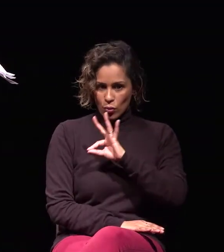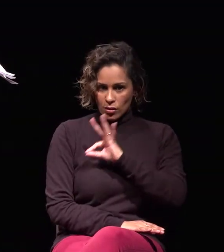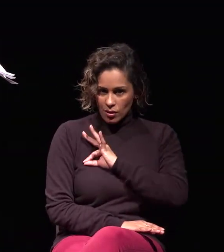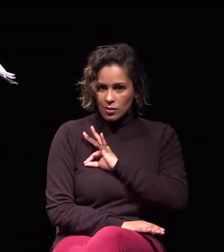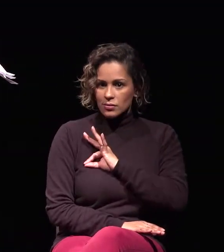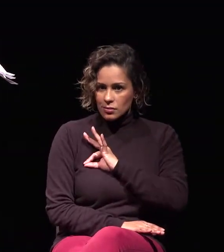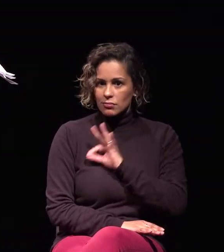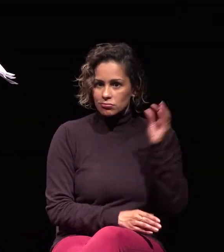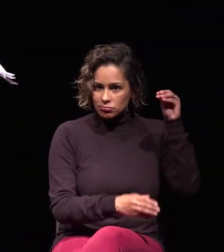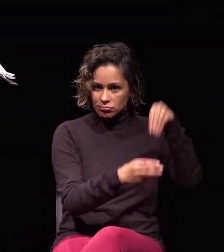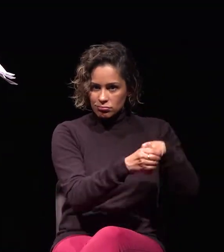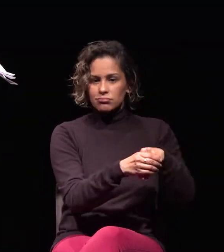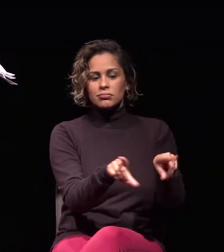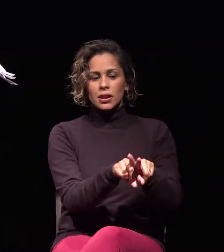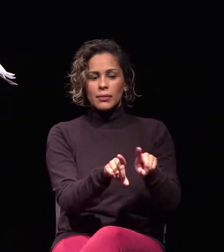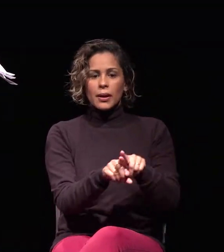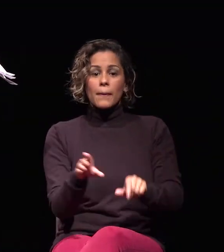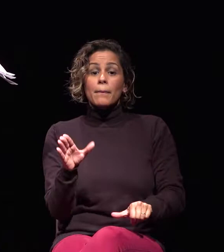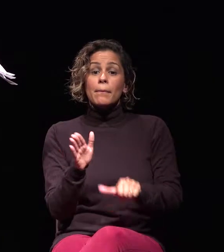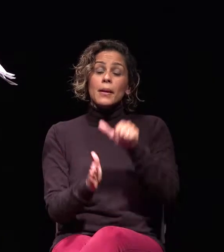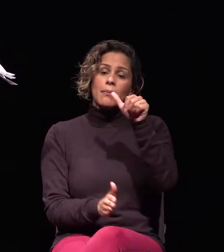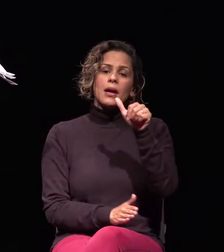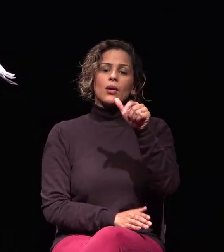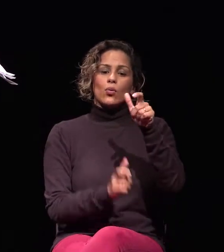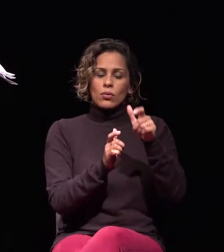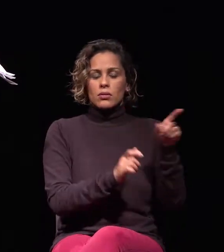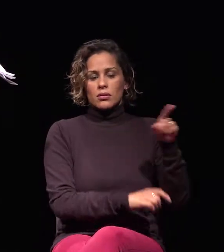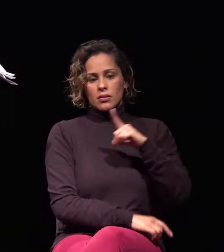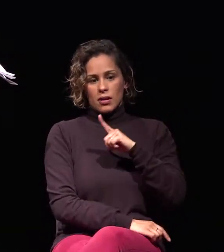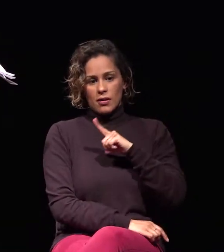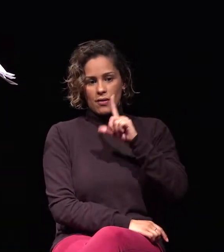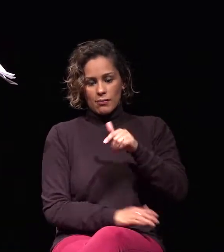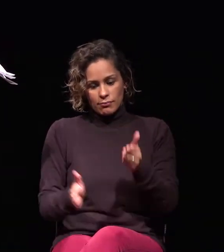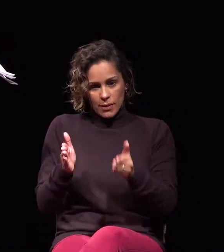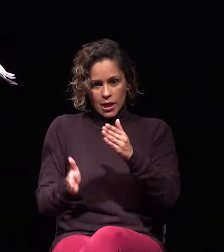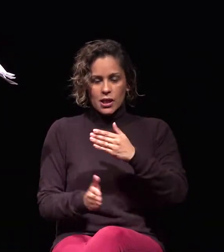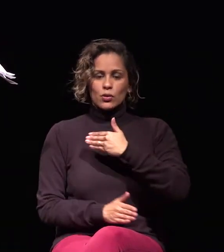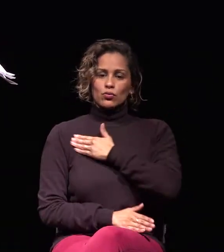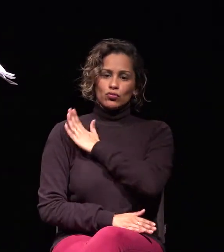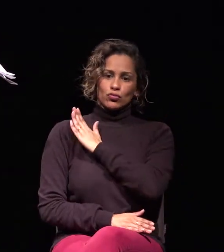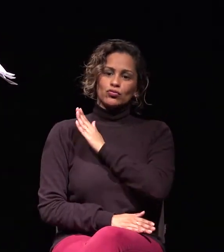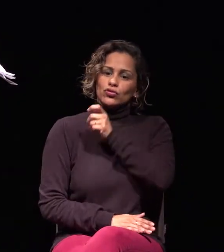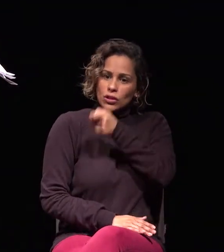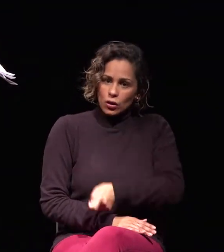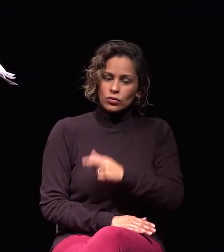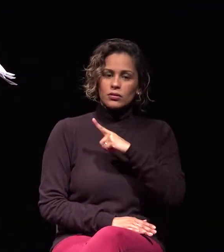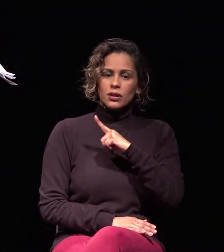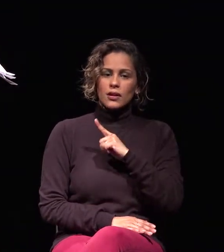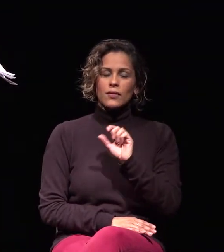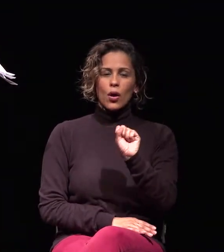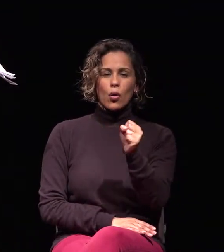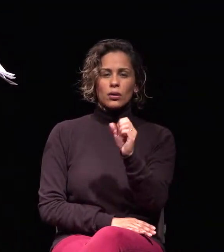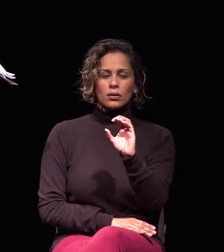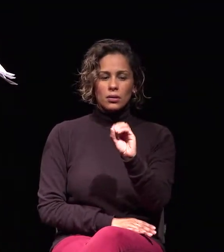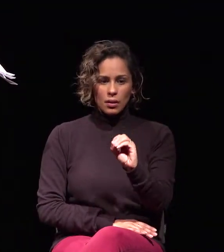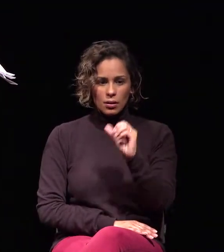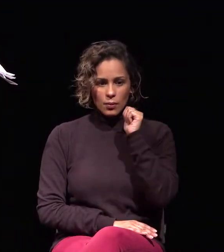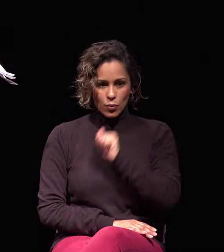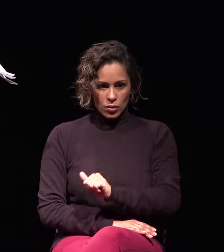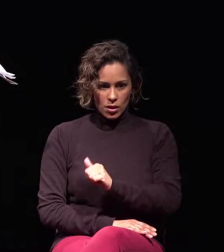polícia foi durante a ditadura. E dessas, eram 80 mulheres aqui na polícia